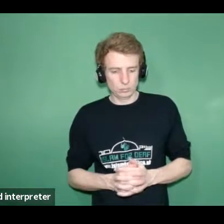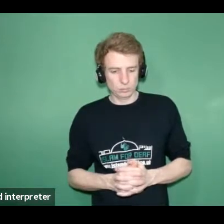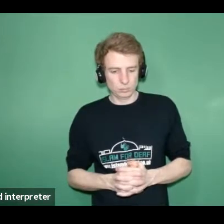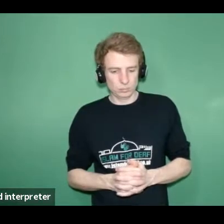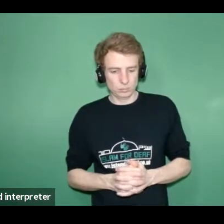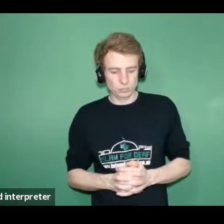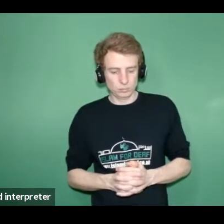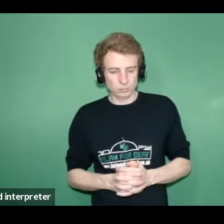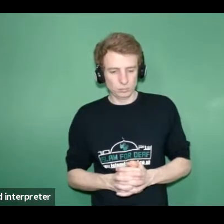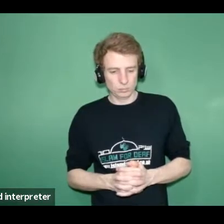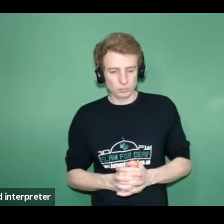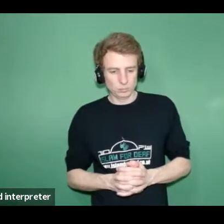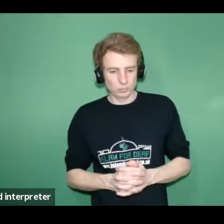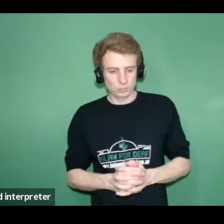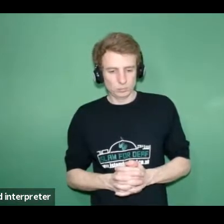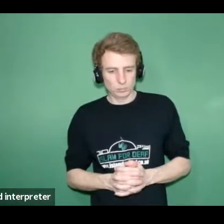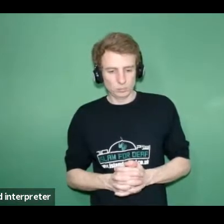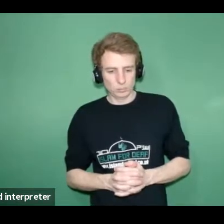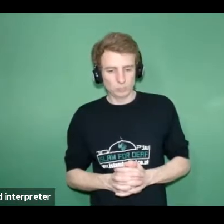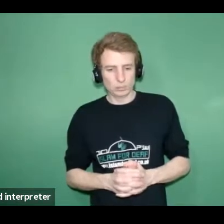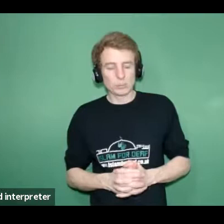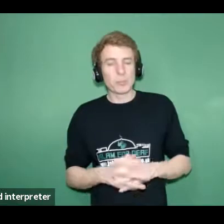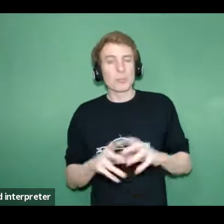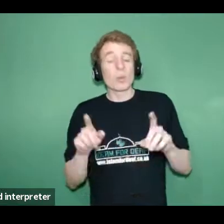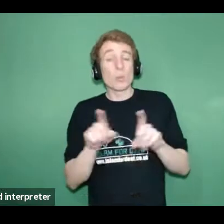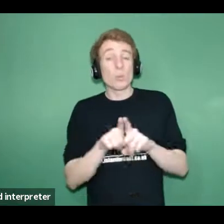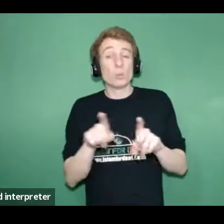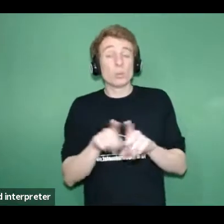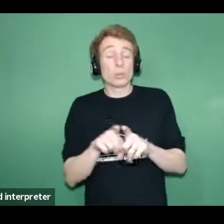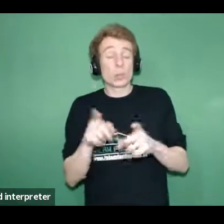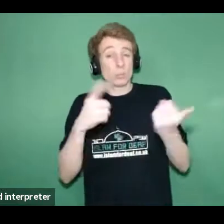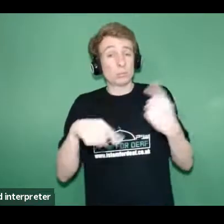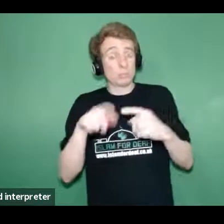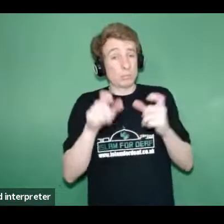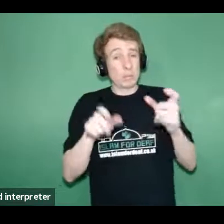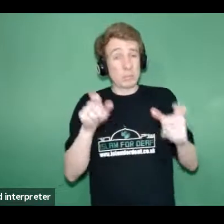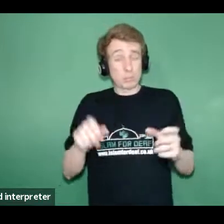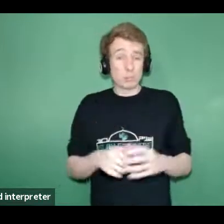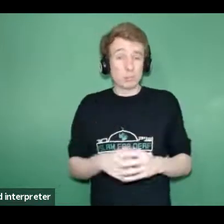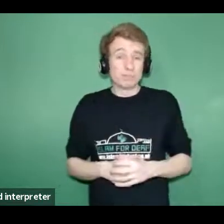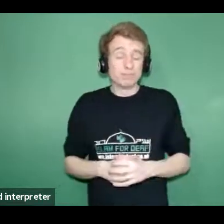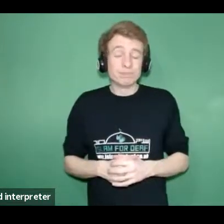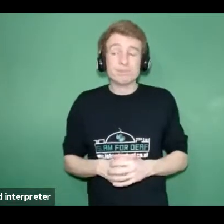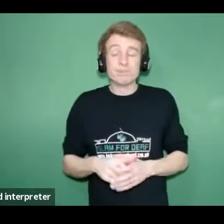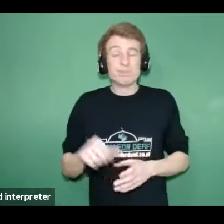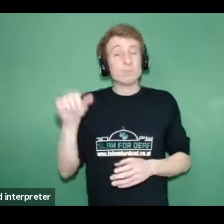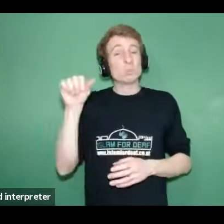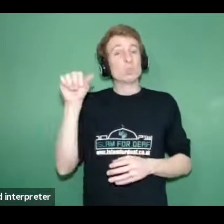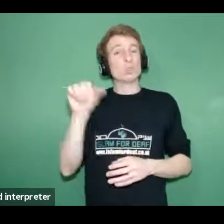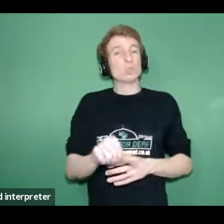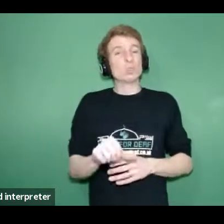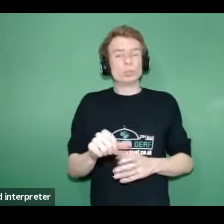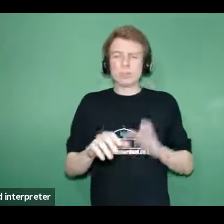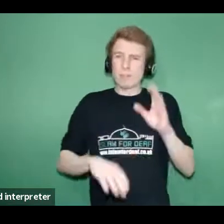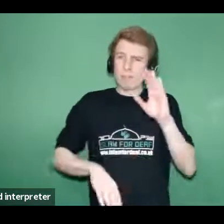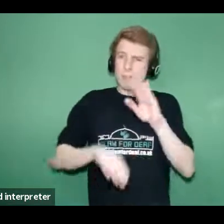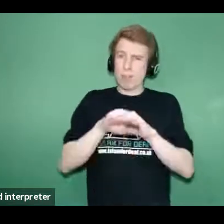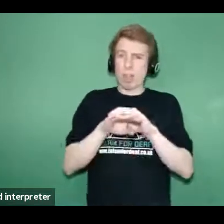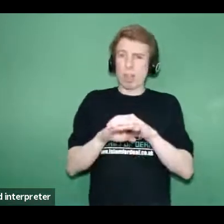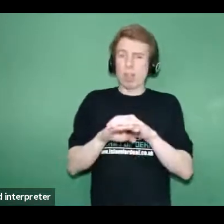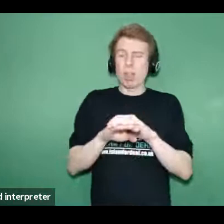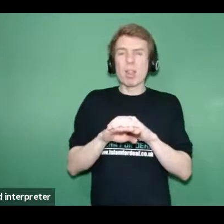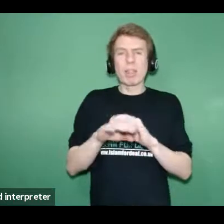And also the individual should take full opportunity and take every advantage of the